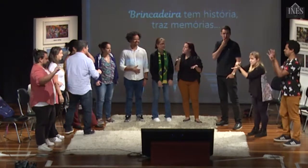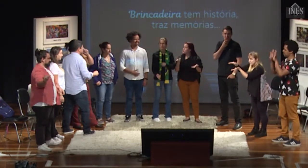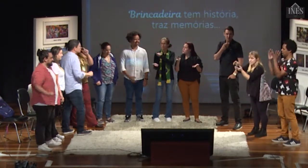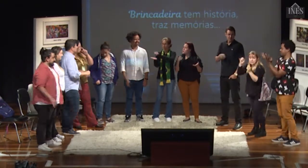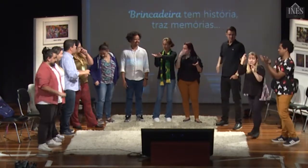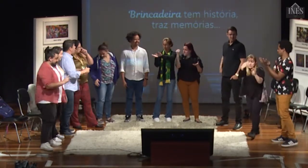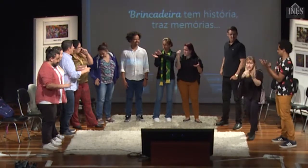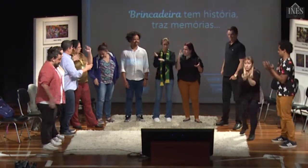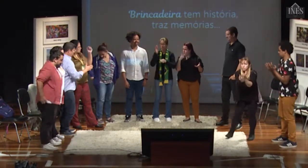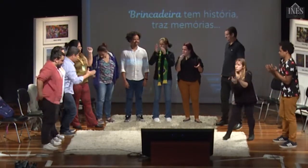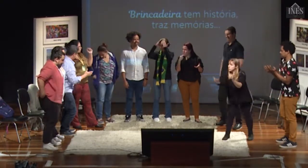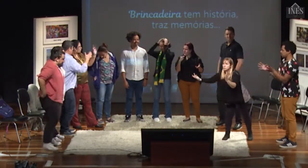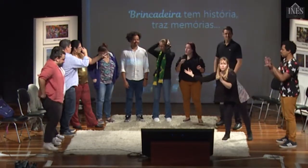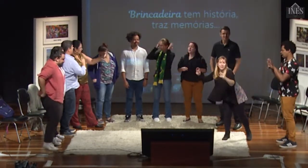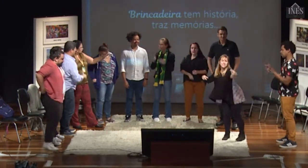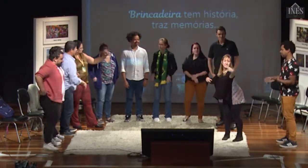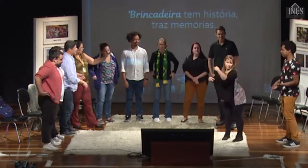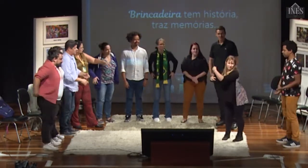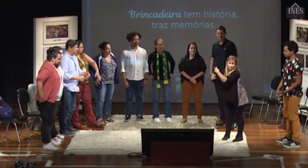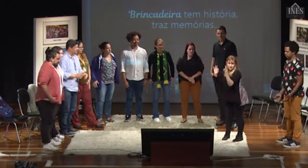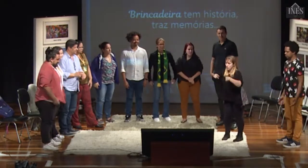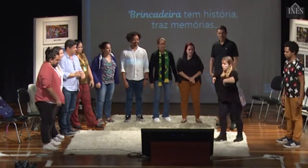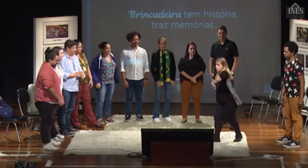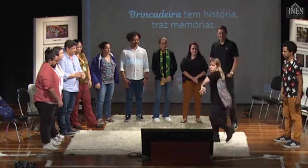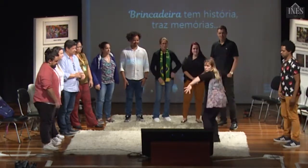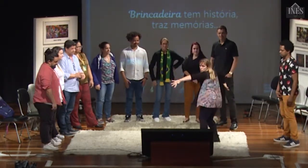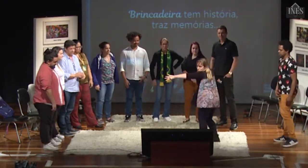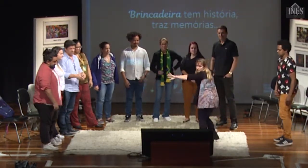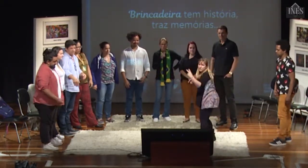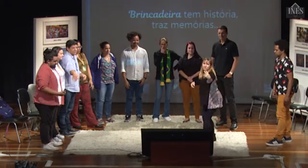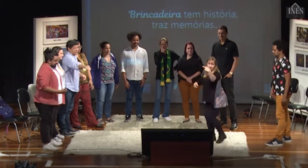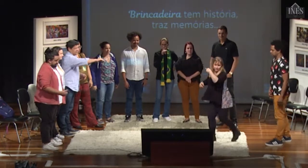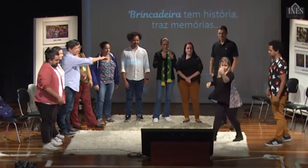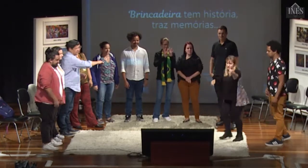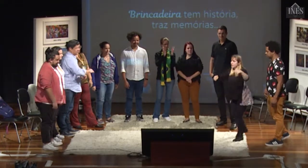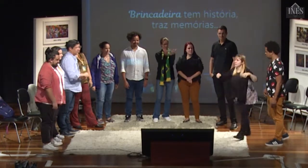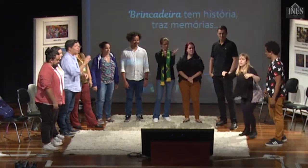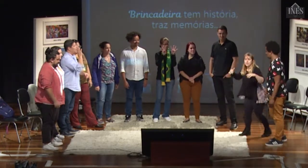Vamos eliminar, hein? O certo é fazer uma roda, mas para vocês verem, a gente tá em semicírculo. Tá bom?